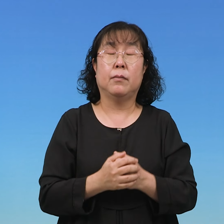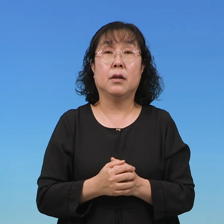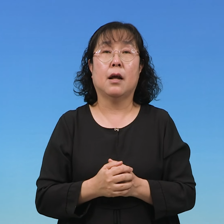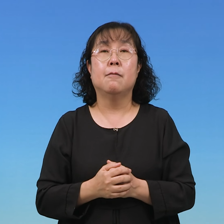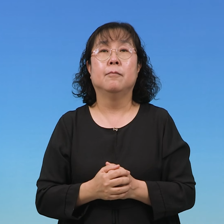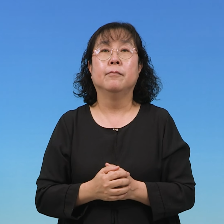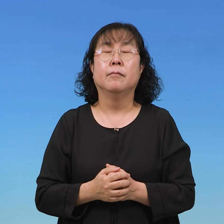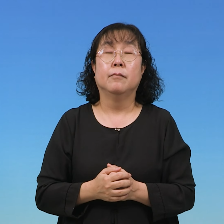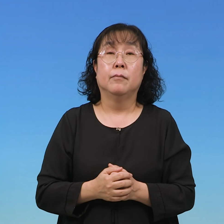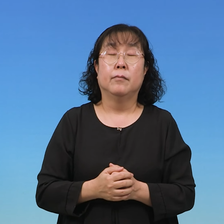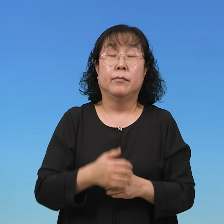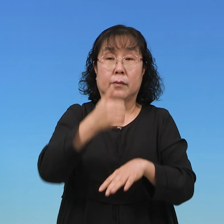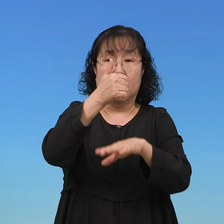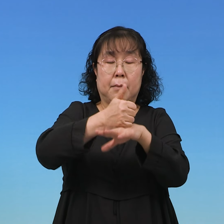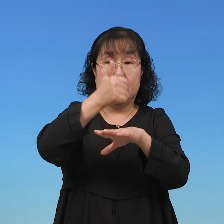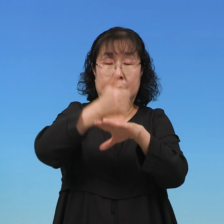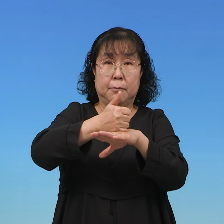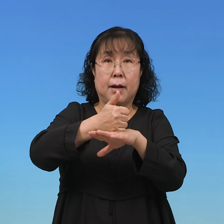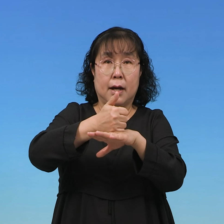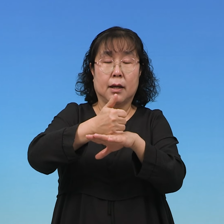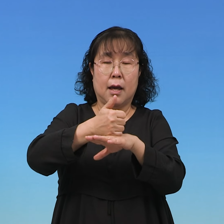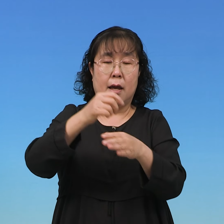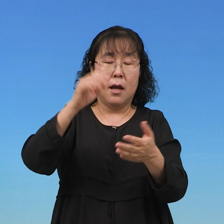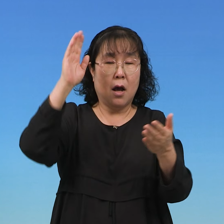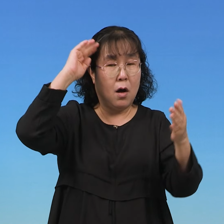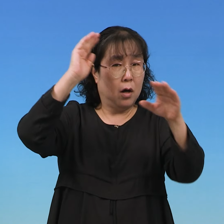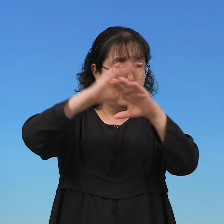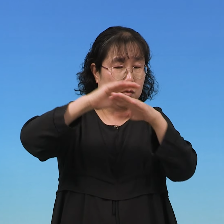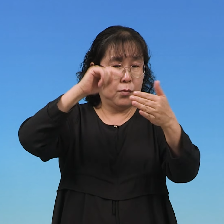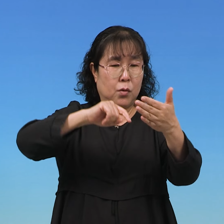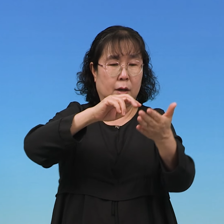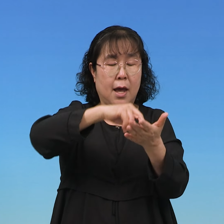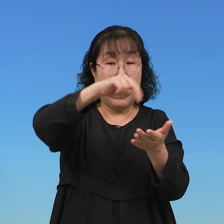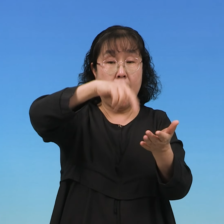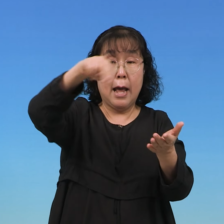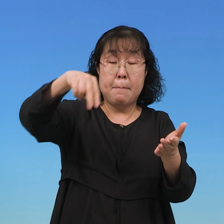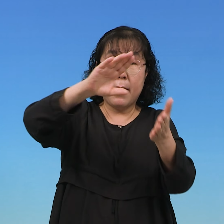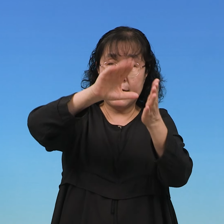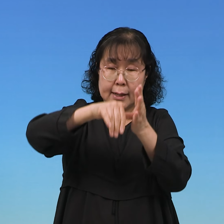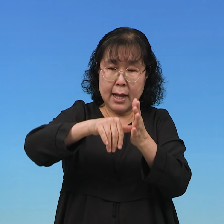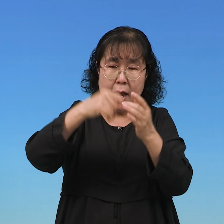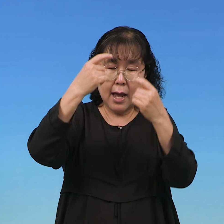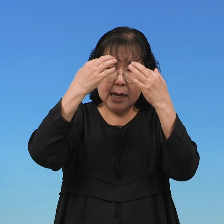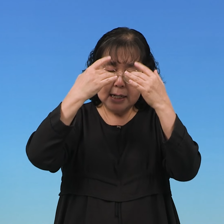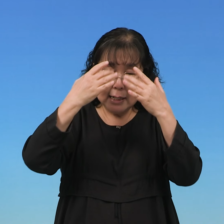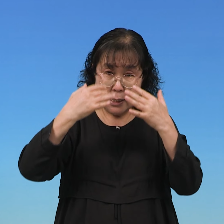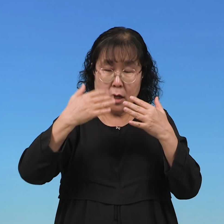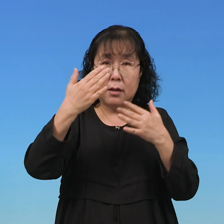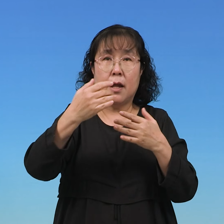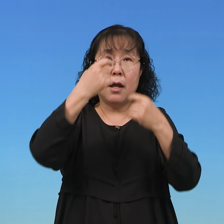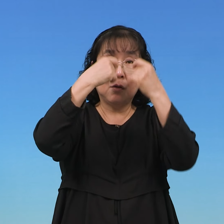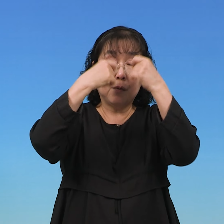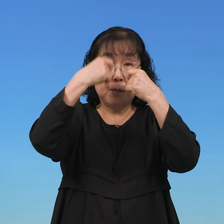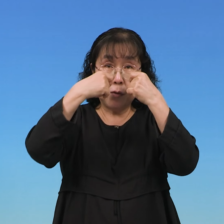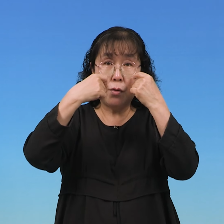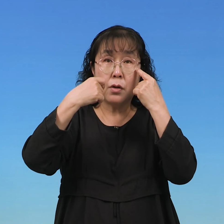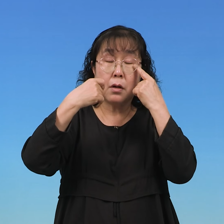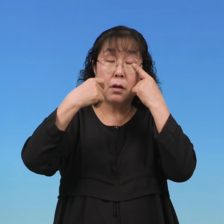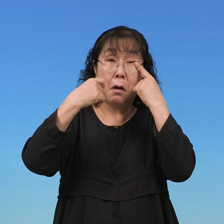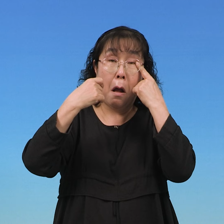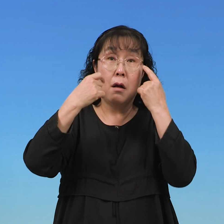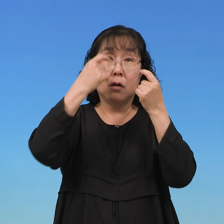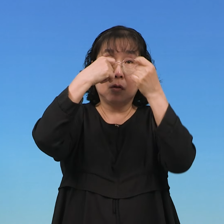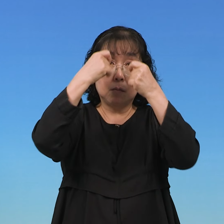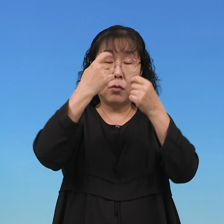이 맨 마지막에 나오는 이 한마디, 어둠에 헤맬 때 흘리던 내 눈물, 그